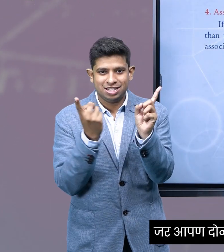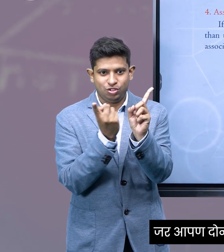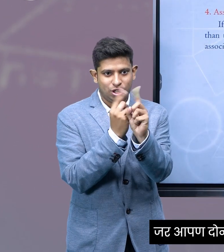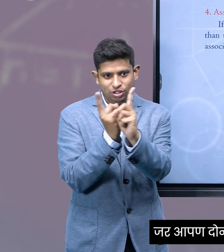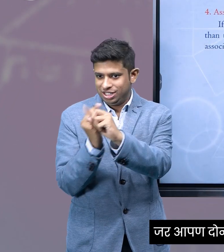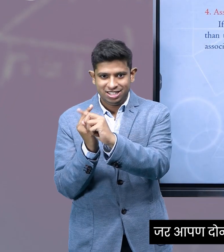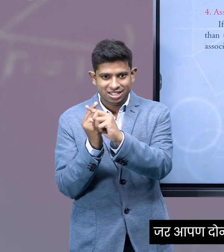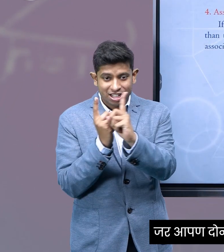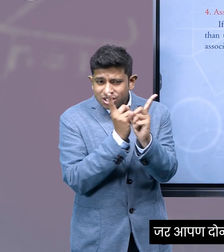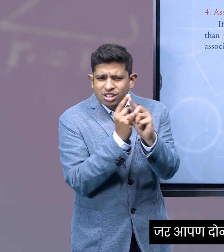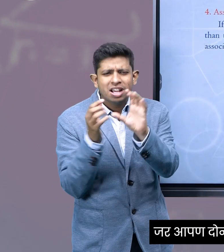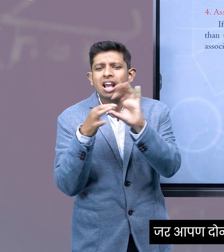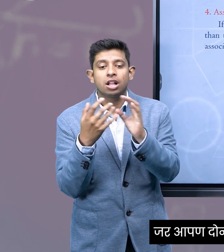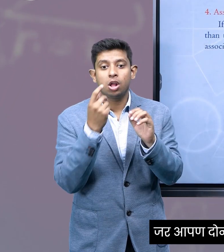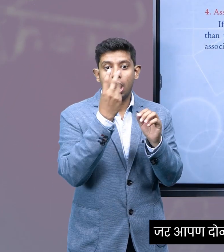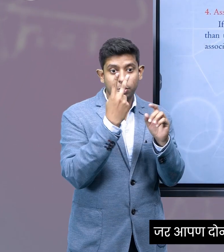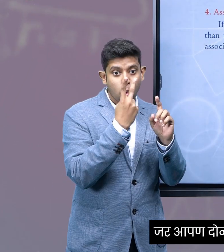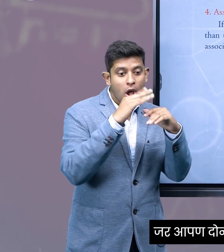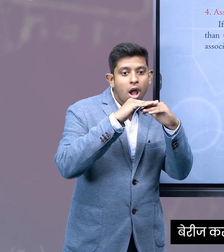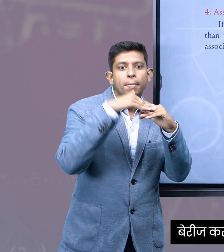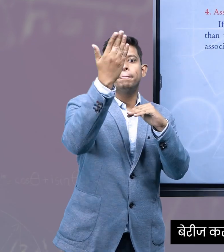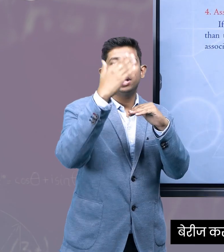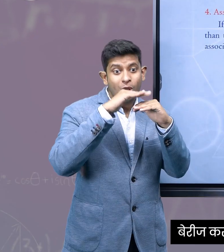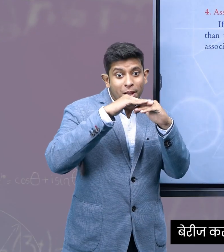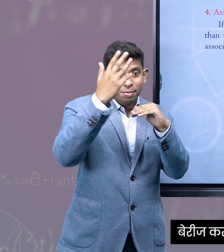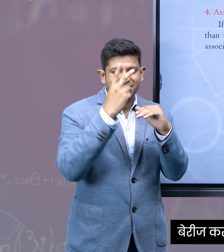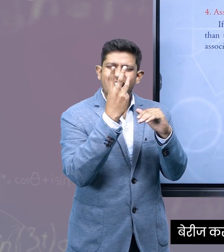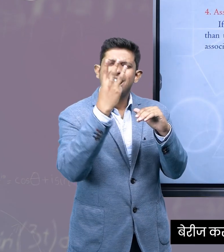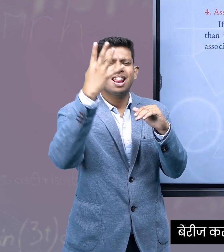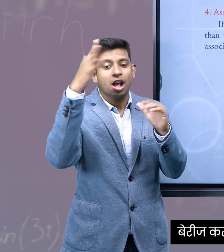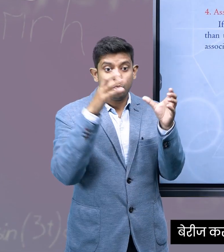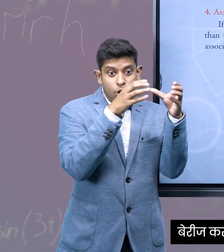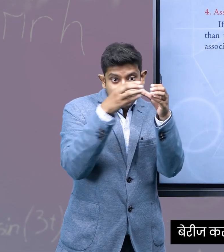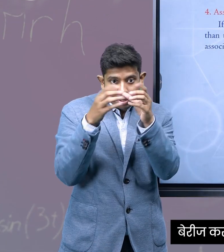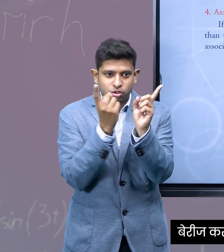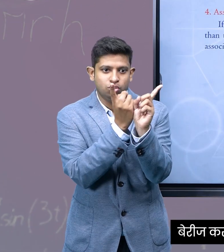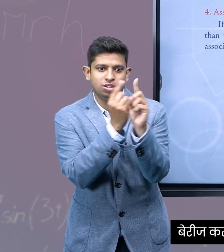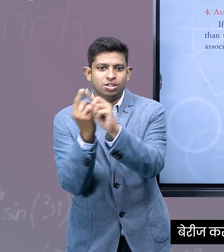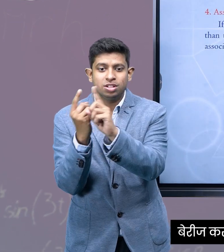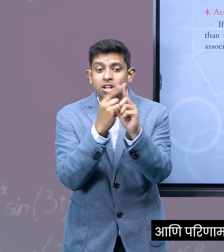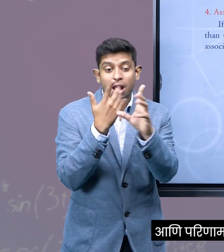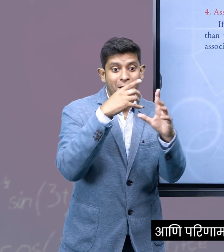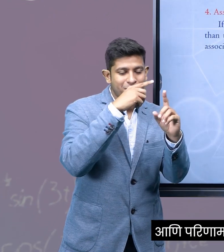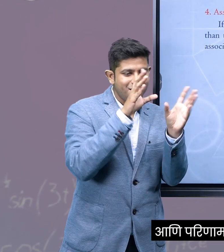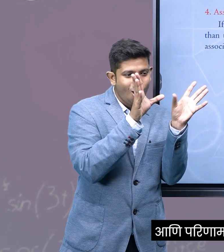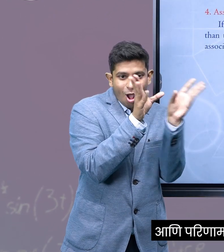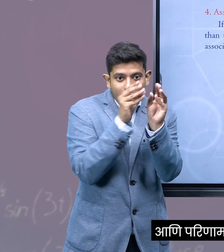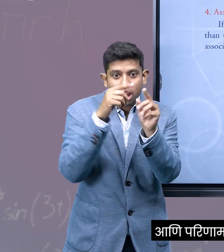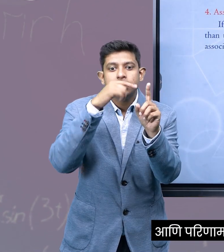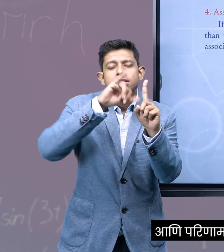जर आपण 2 पेक्षा जास्त पूर्णांकांच्या बाबतीत बेरीज करताना पूर्णांकांचे गट बदलले आणि परिणाम समान असेल